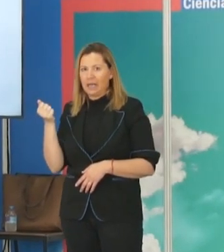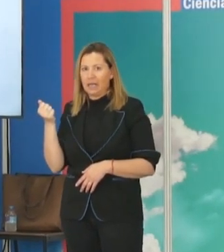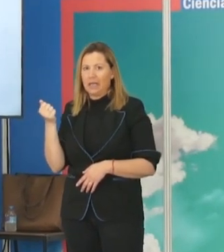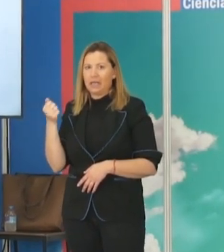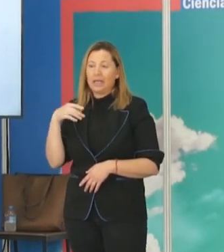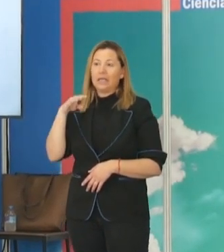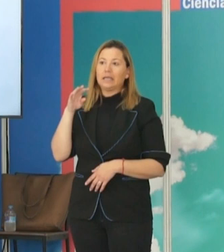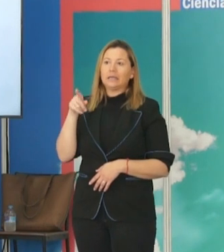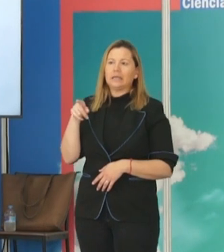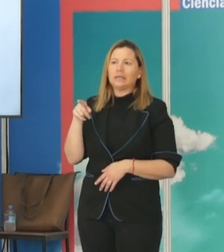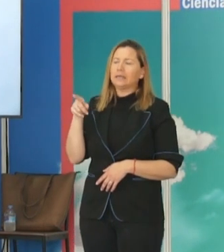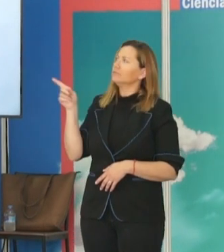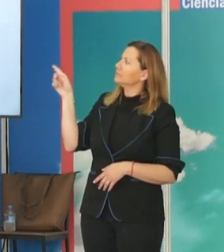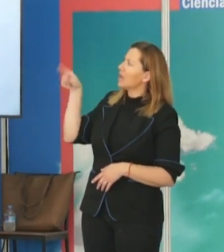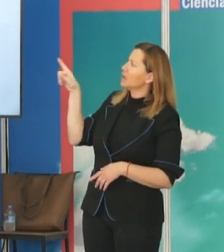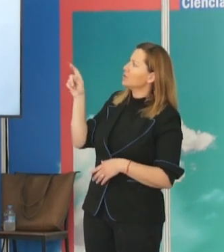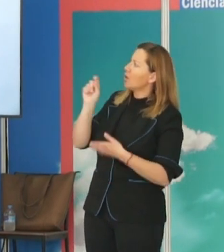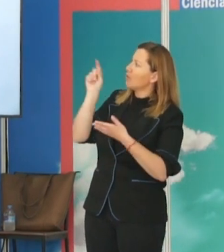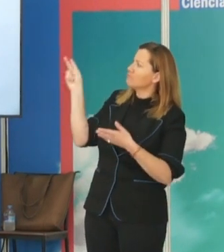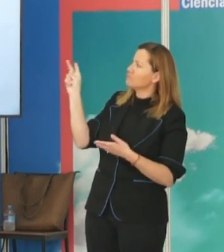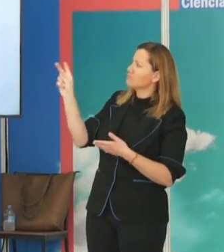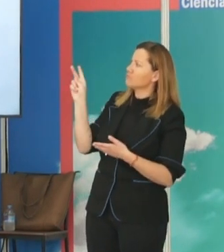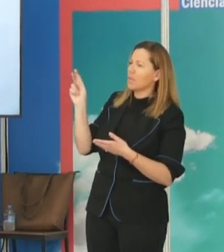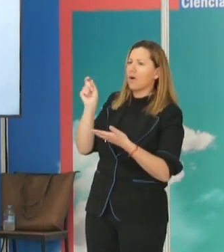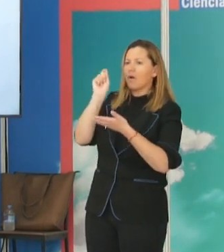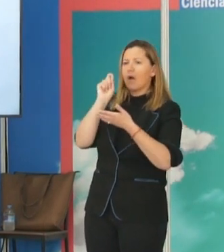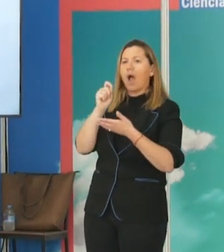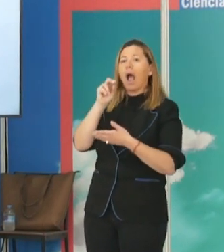Teller, escribir una carta a Roosevelt